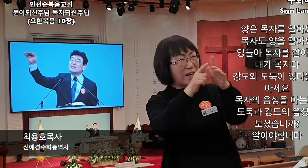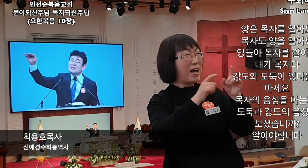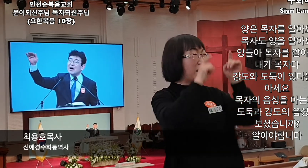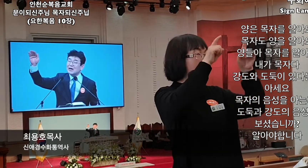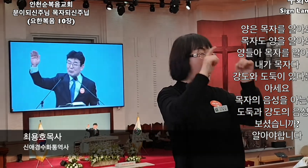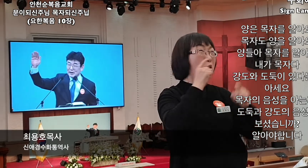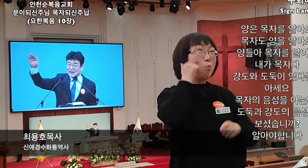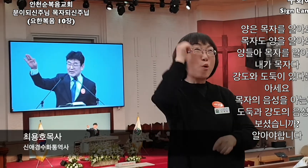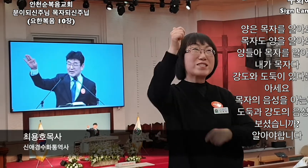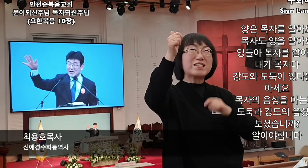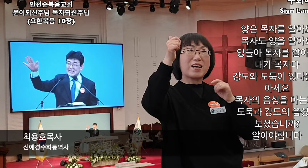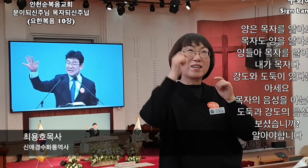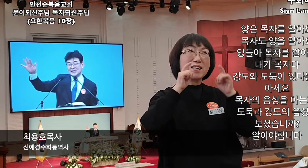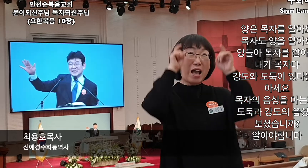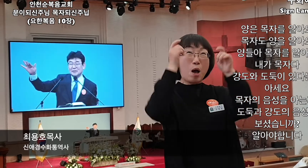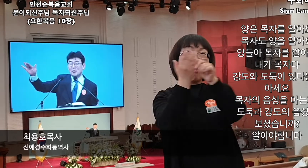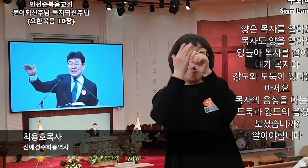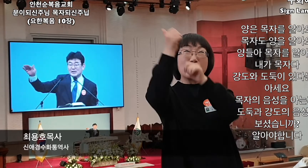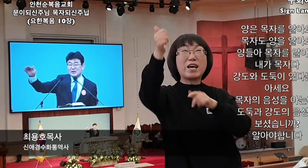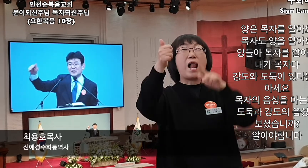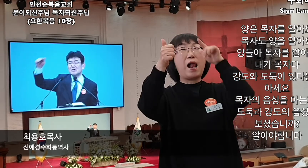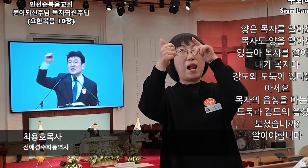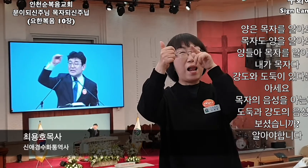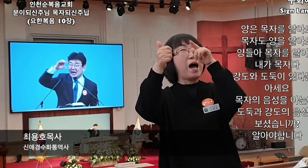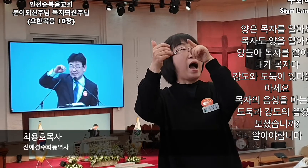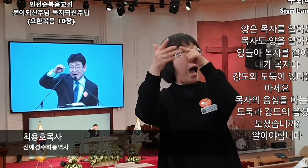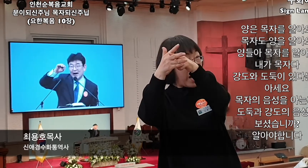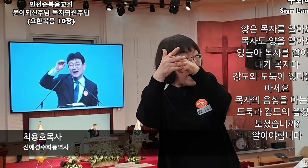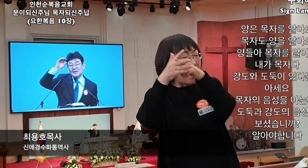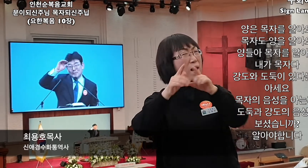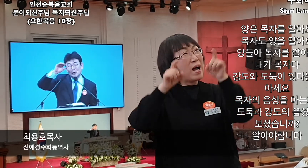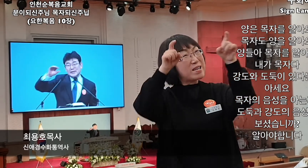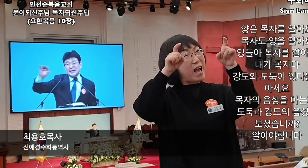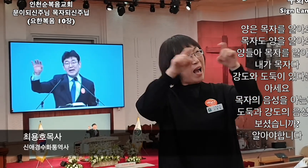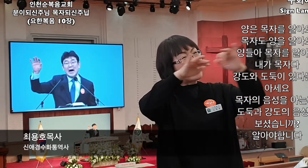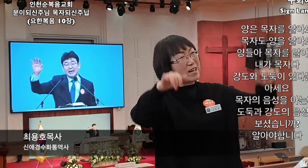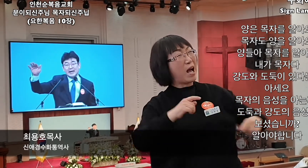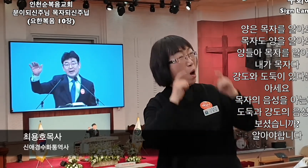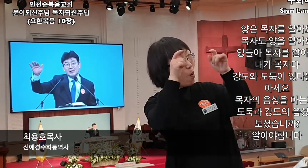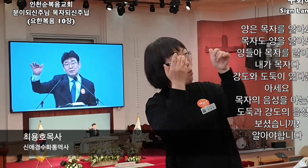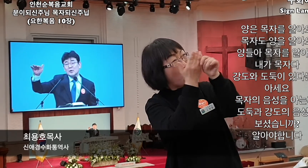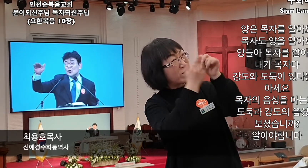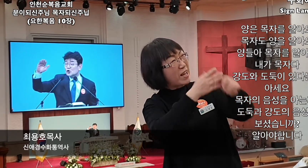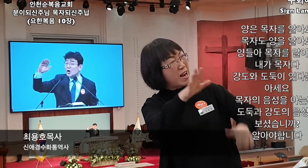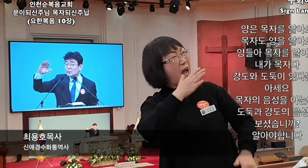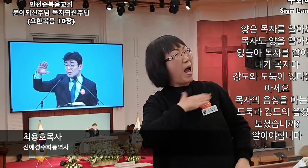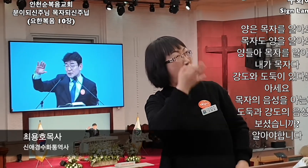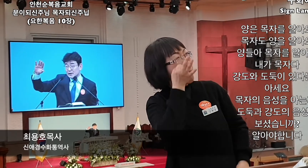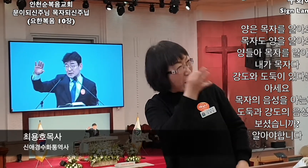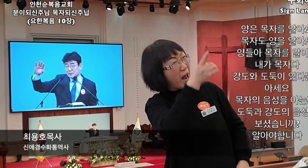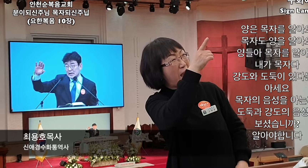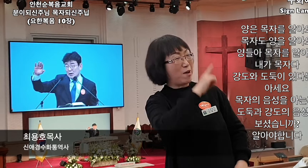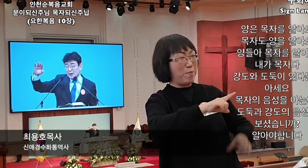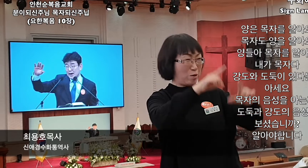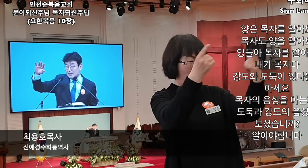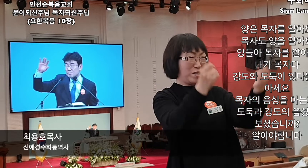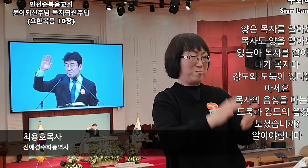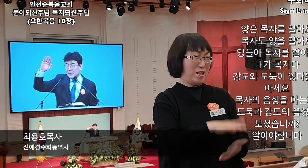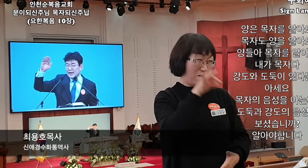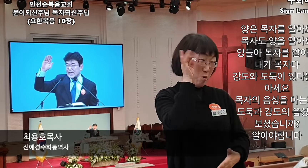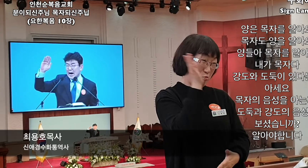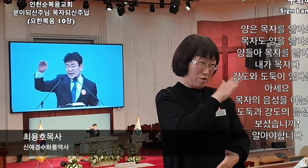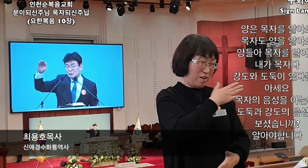목자를 안다라고 얘기하시는데 사실은 그 얘기 뭐 하시는 거예요? 양들아 목자를 알아라요. 처음서부터 그랬습니다.